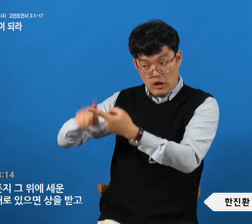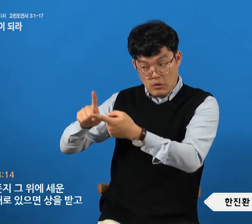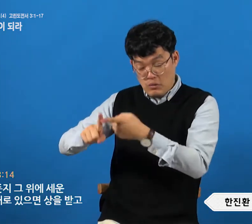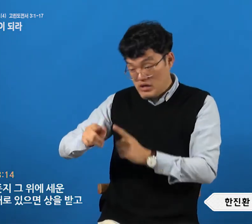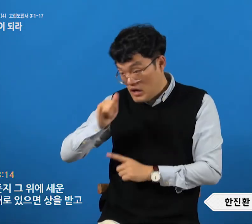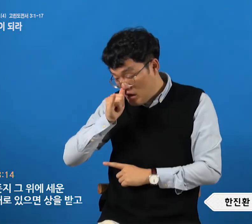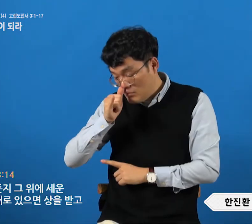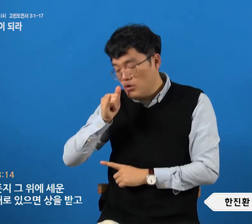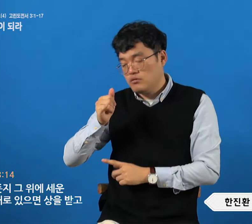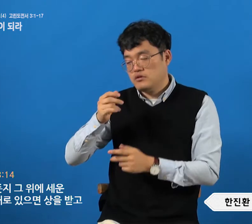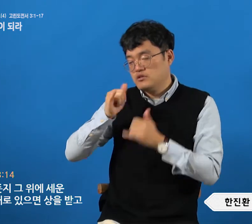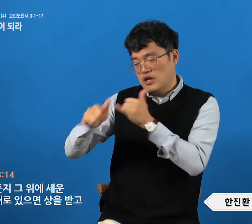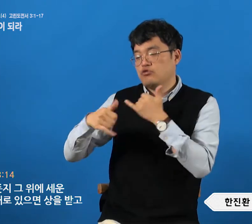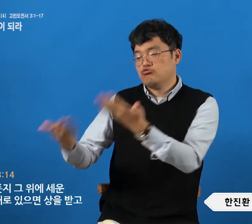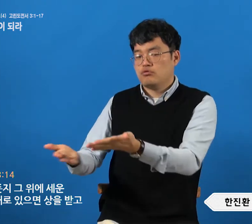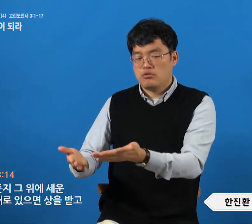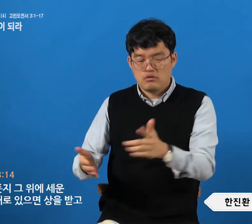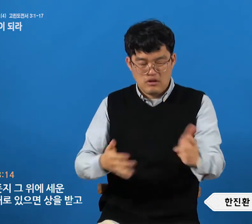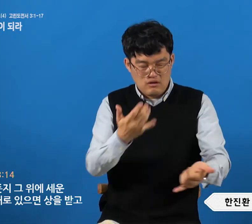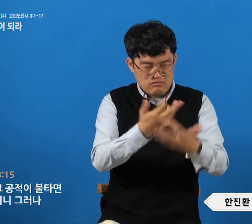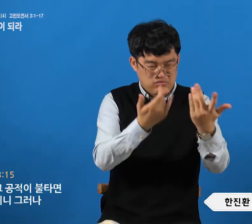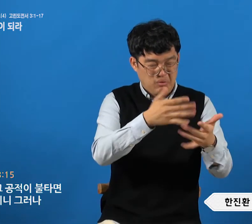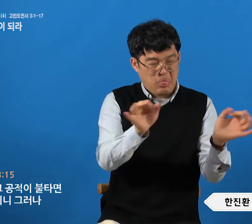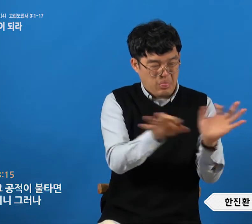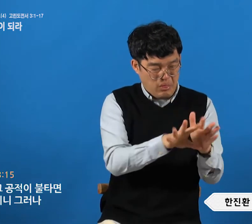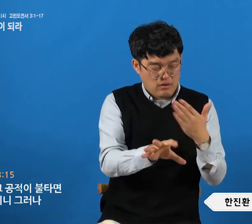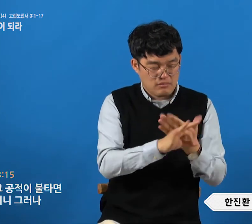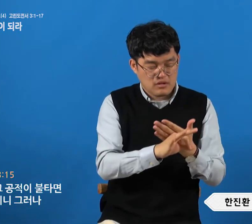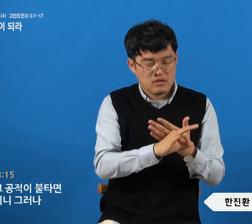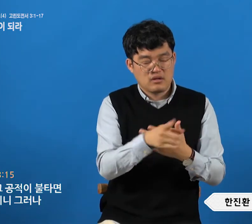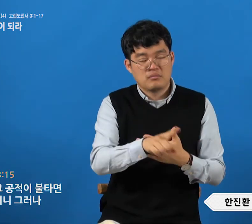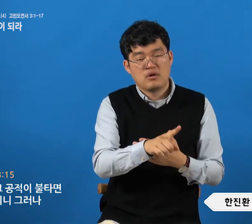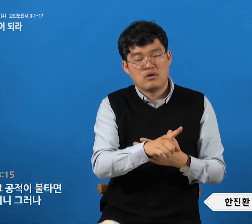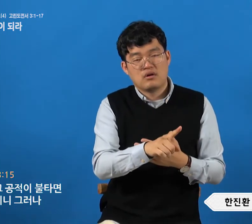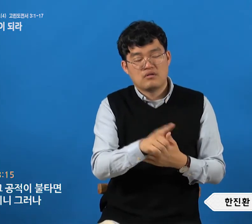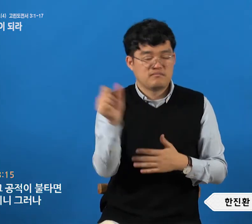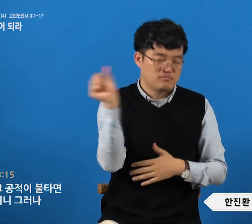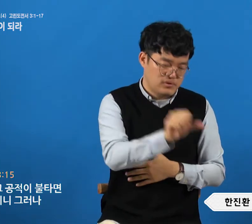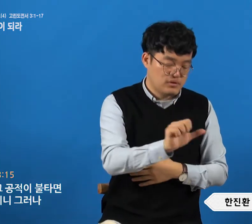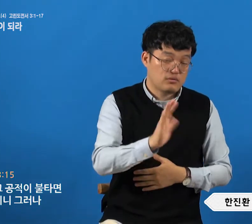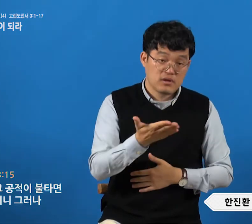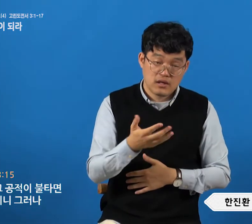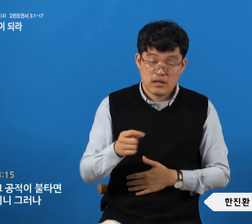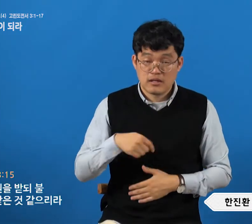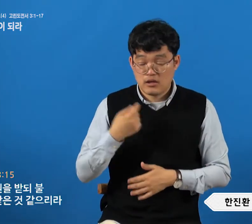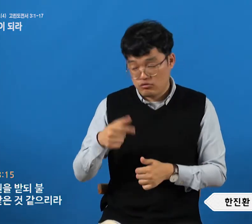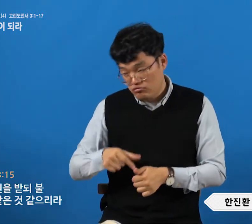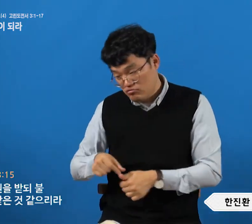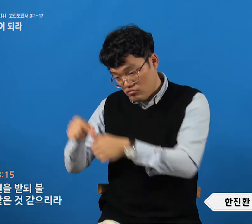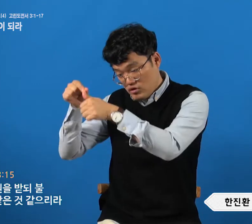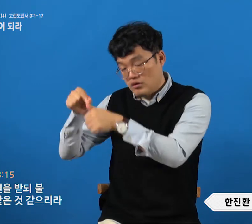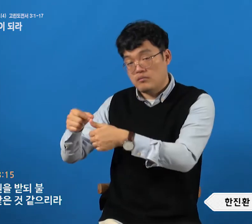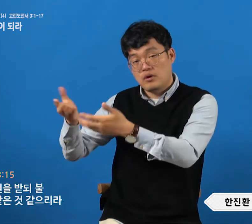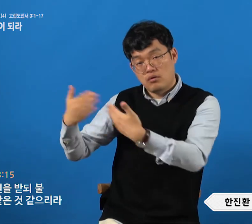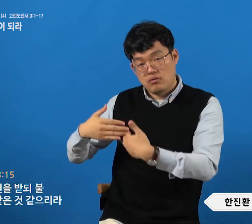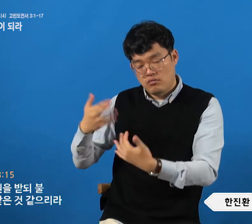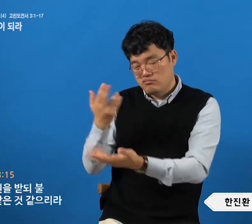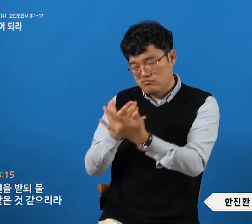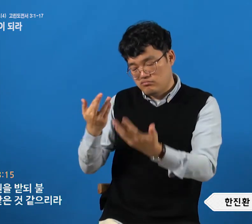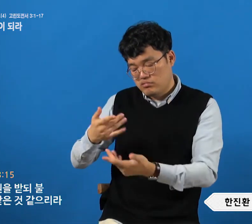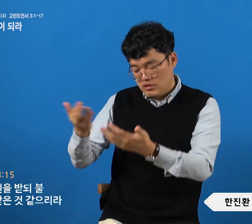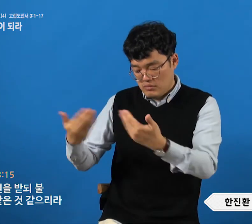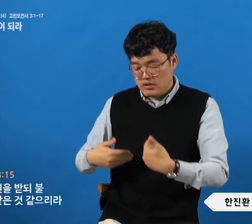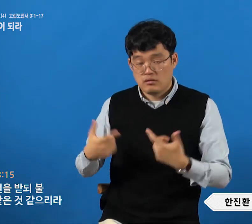있으면 상을 받고 누구든지 공적이 불타면 해를 받으리니 그러나 자신은 구원을 받되 불 가운데서 받은 것